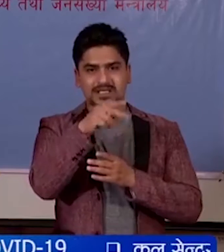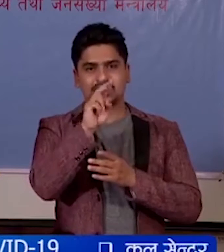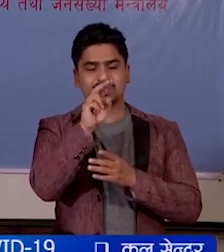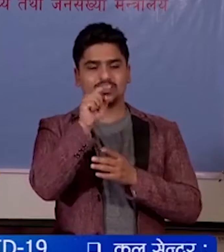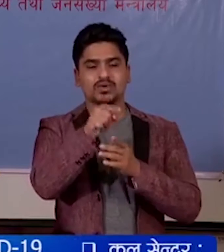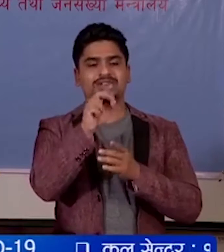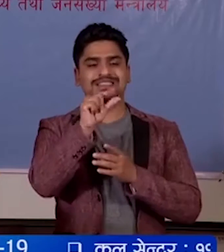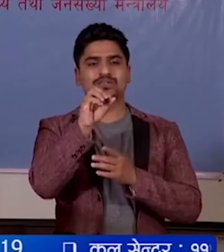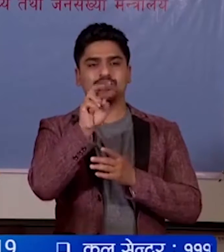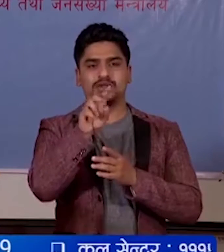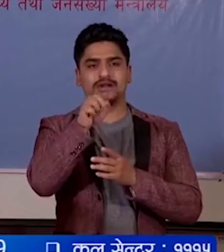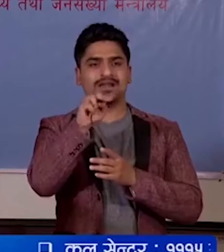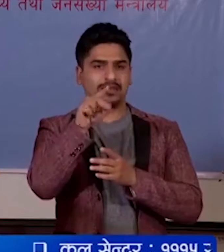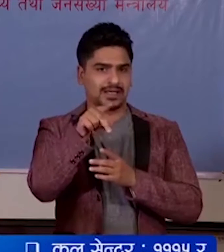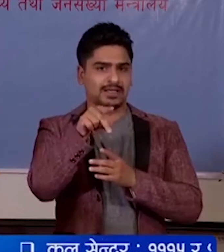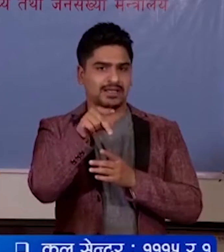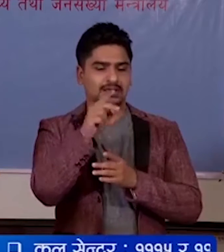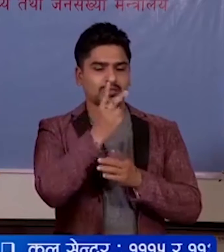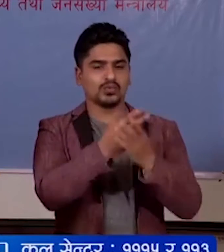COVID-19.mohp.gov.np नामको। यी दुईवटा